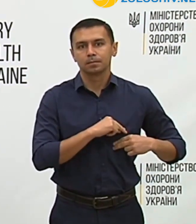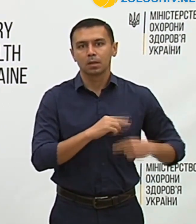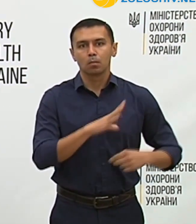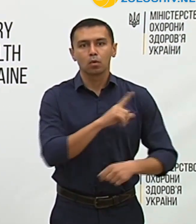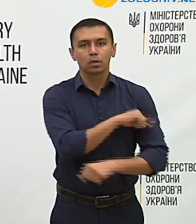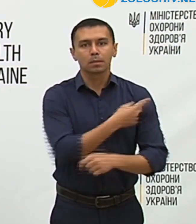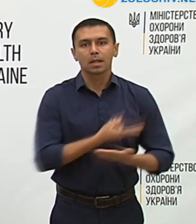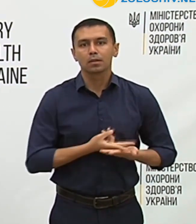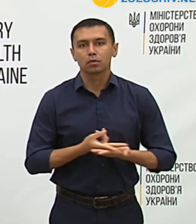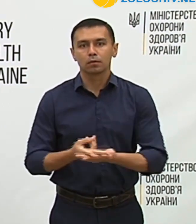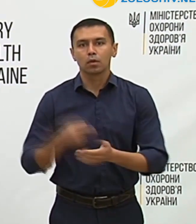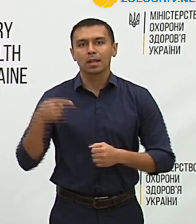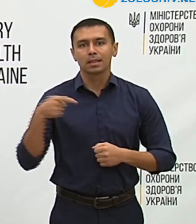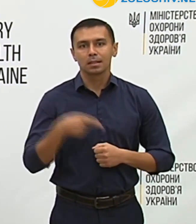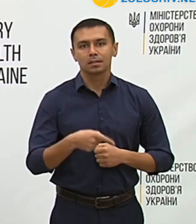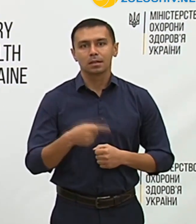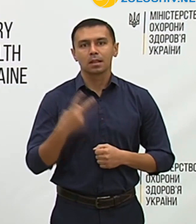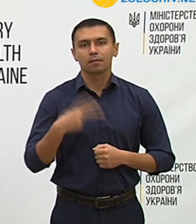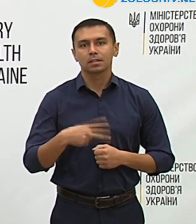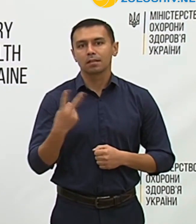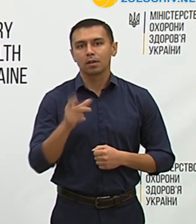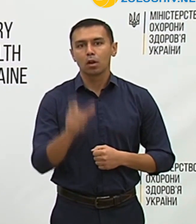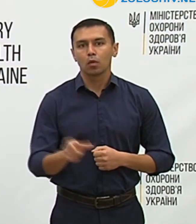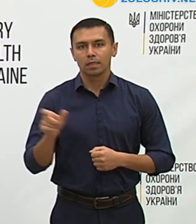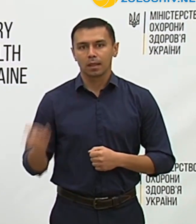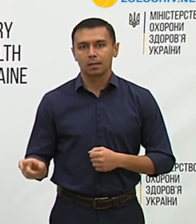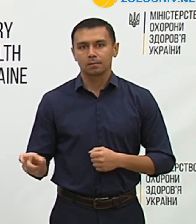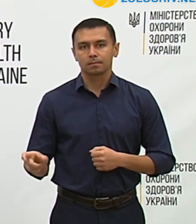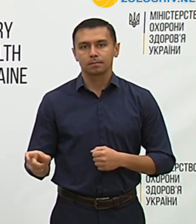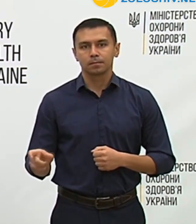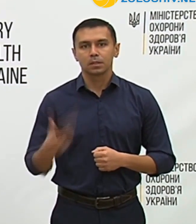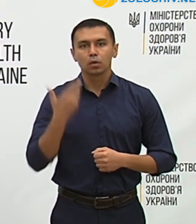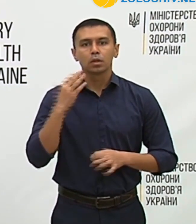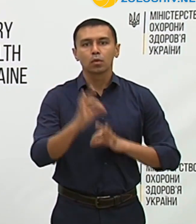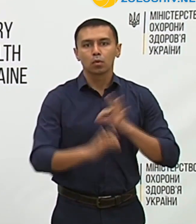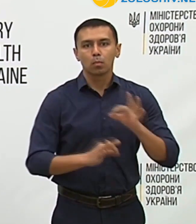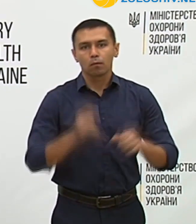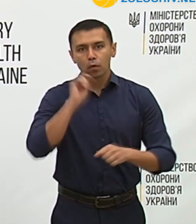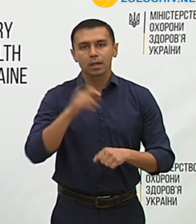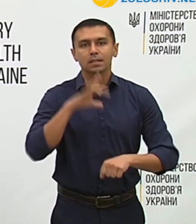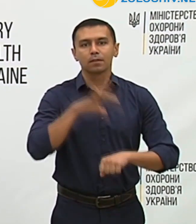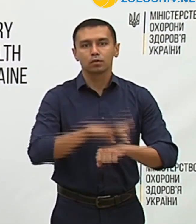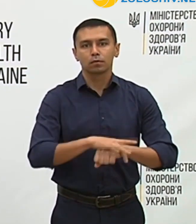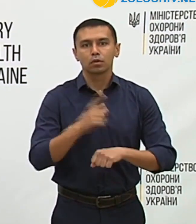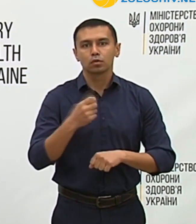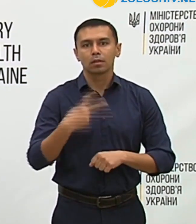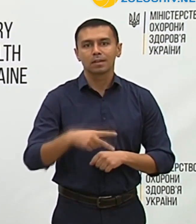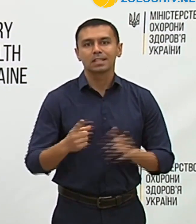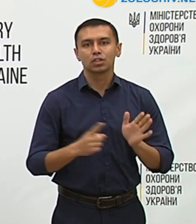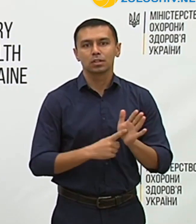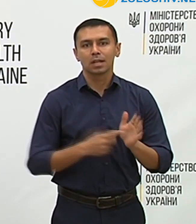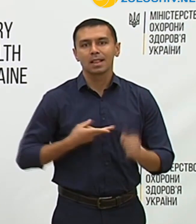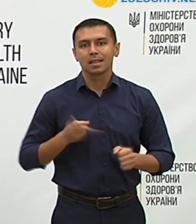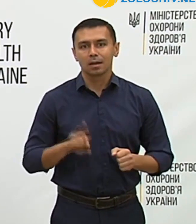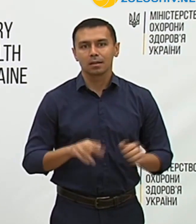Було госпіталізовано 1022 людини. За останню добу в Україні зафіксовано